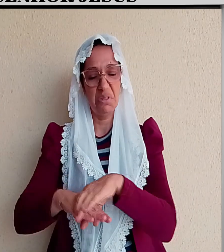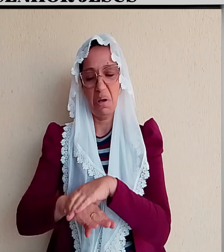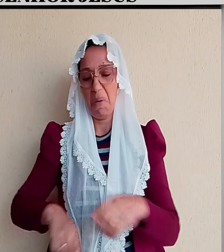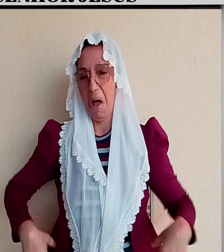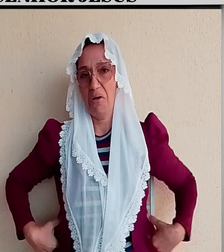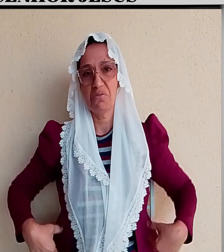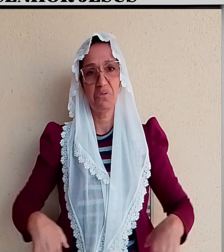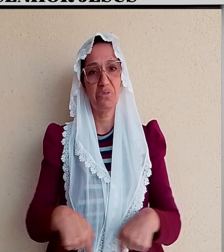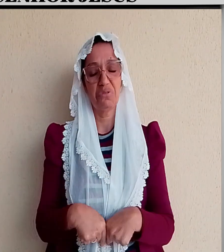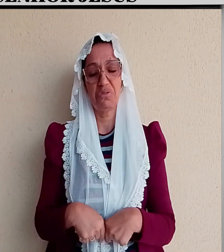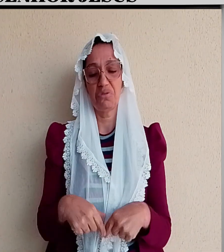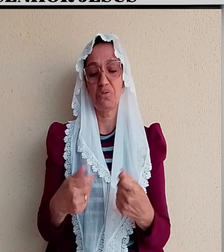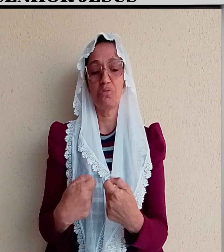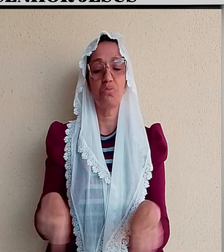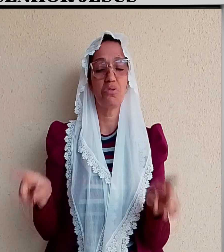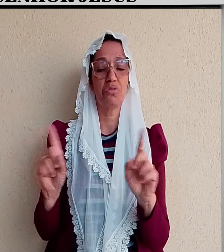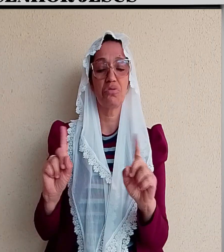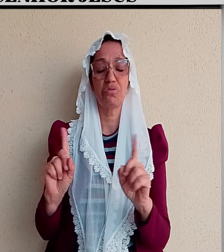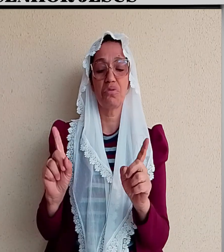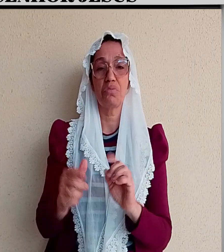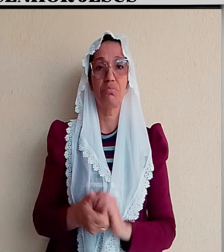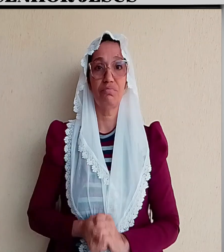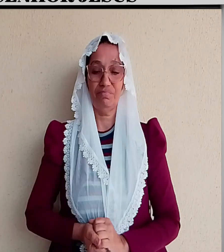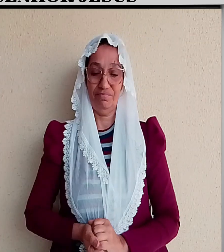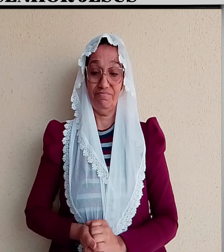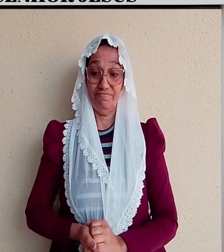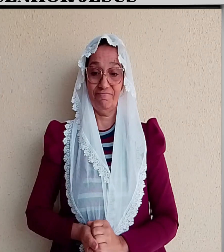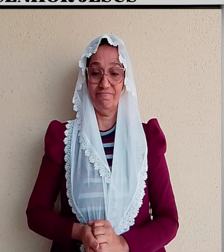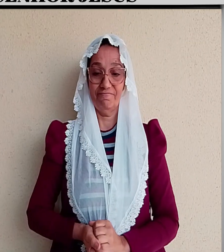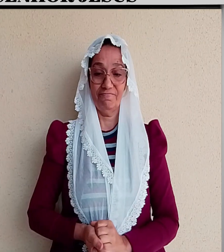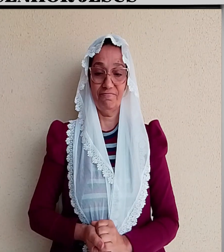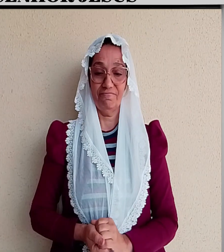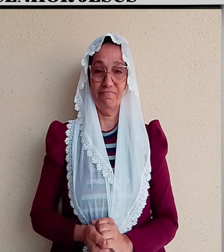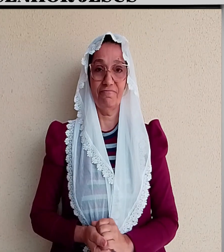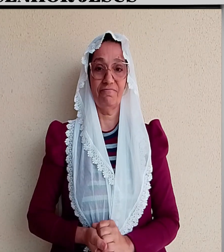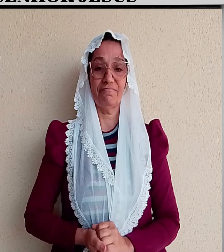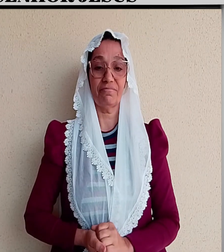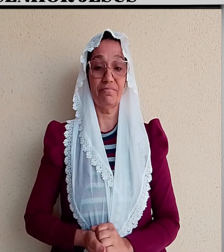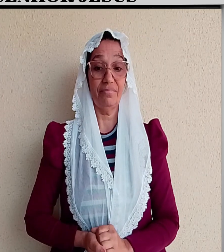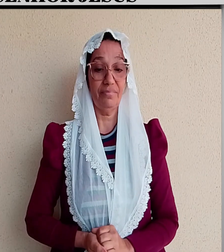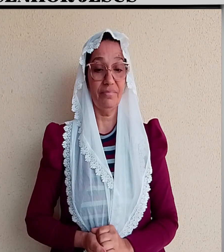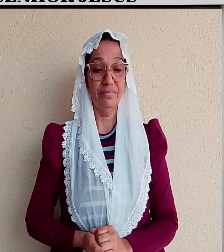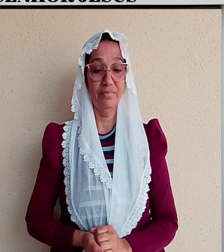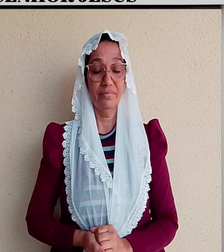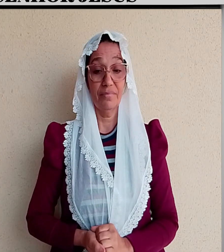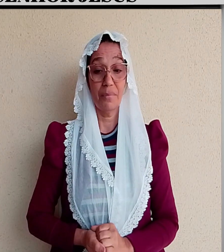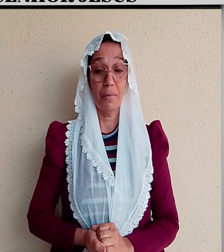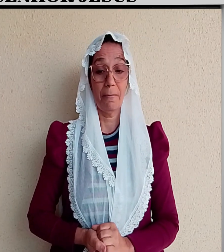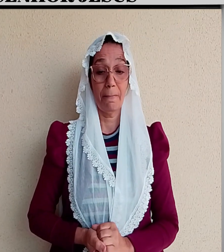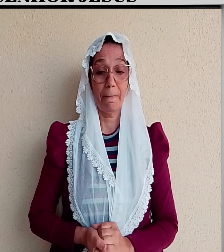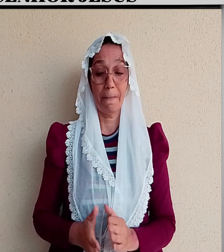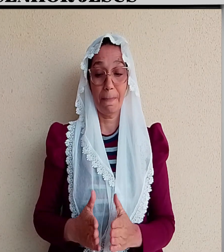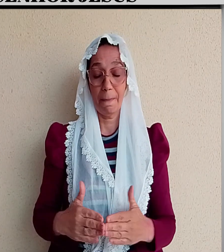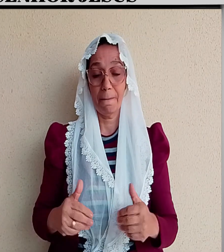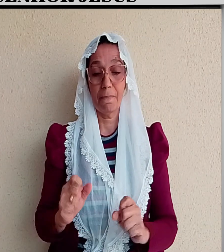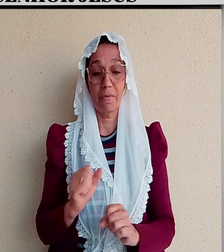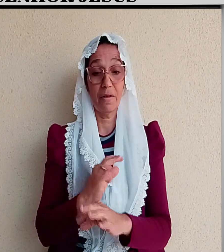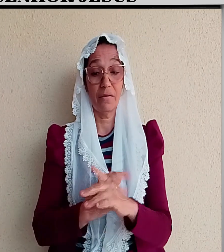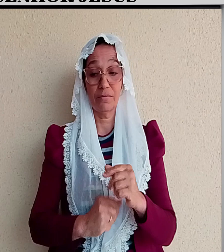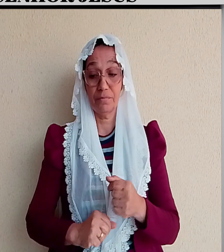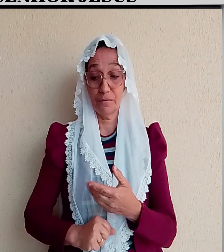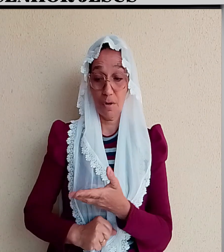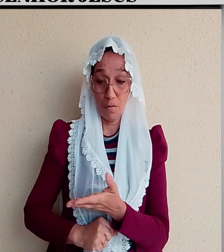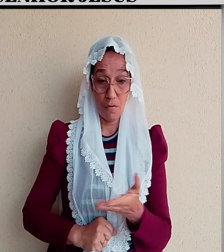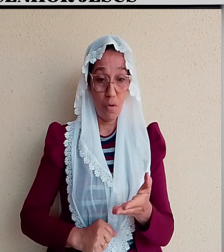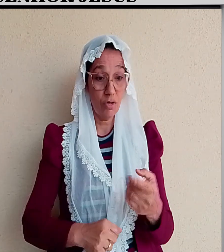porque digno é o operário de seu alimento. E em qualquer cidade ou aldeia em